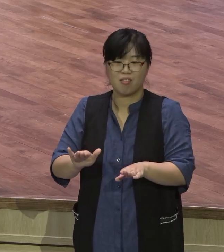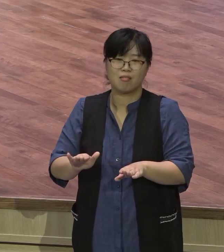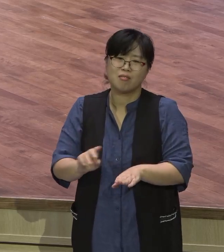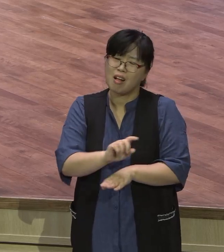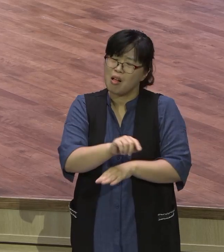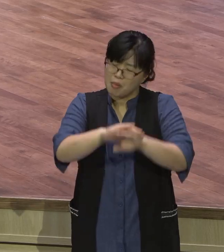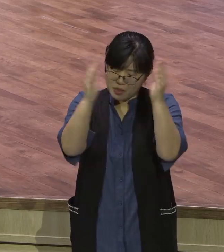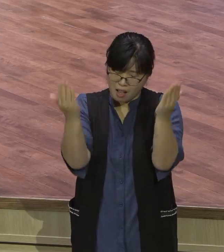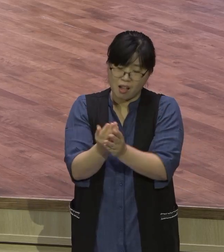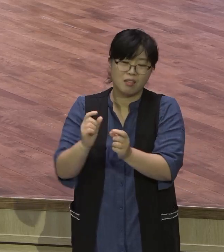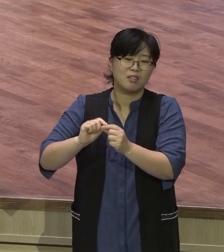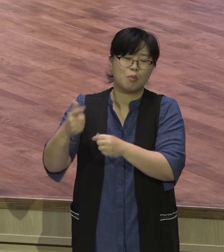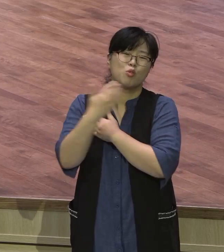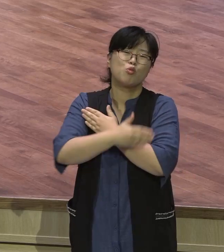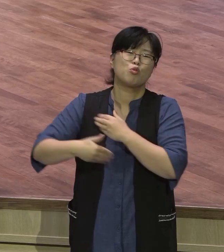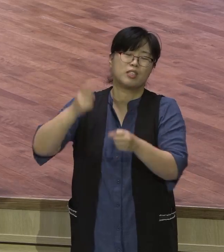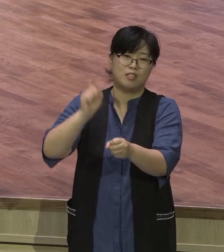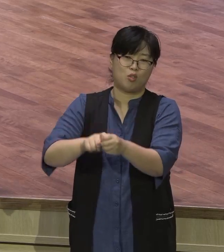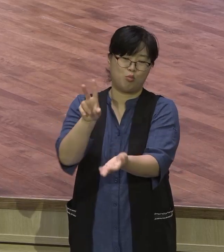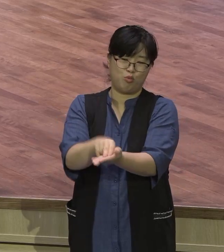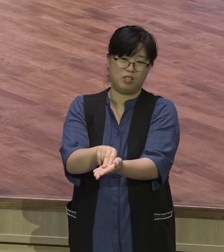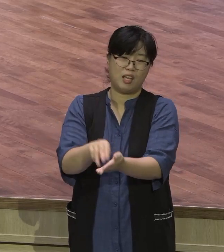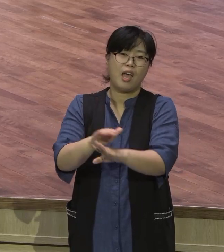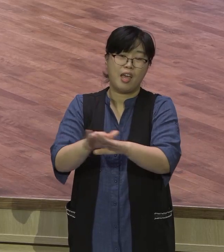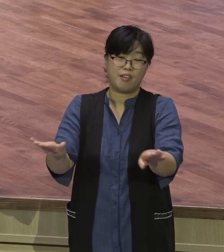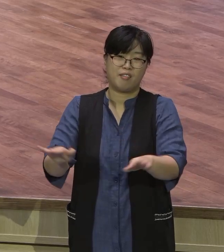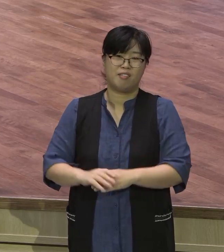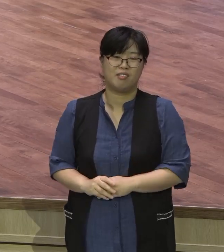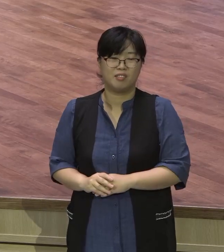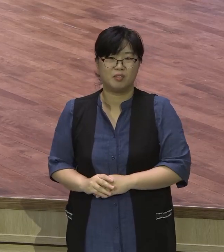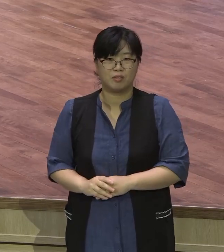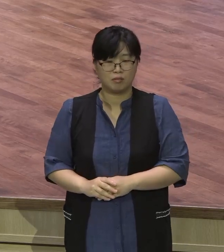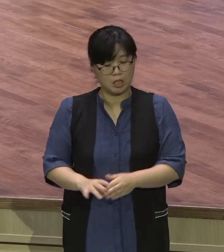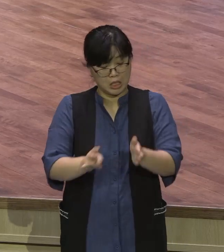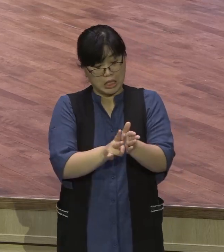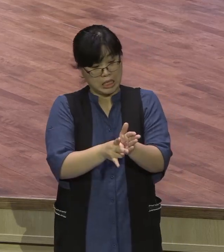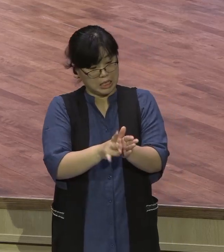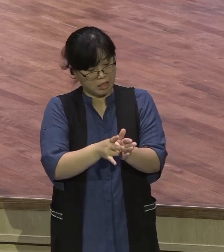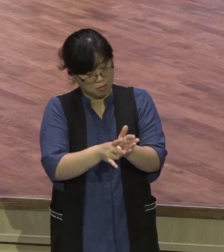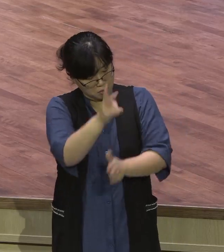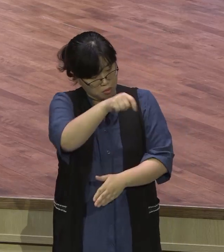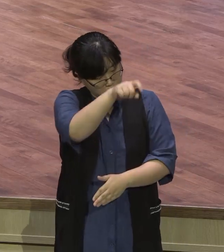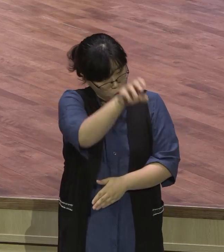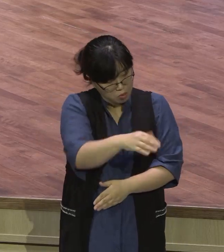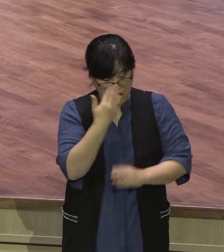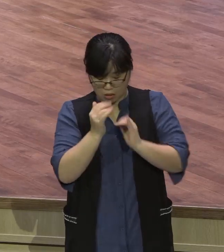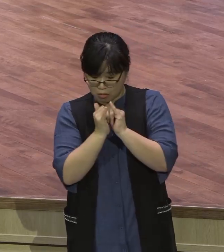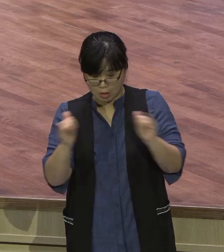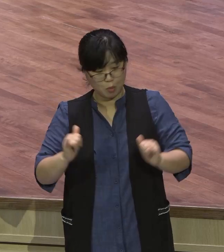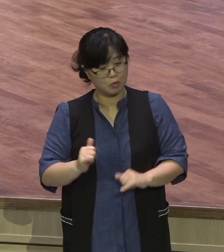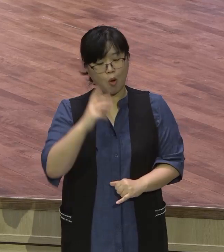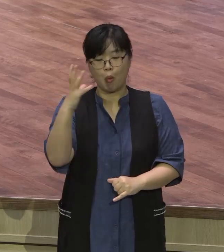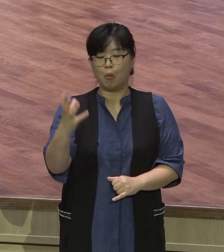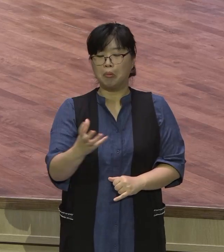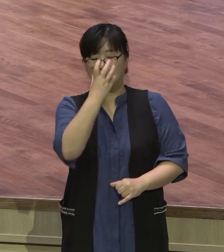알았더니 이거는 우리나라 우상청비할 불교는 똑같아. 전부 복 달라고. 그게 다 종교요.